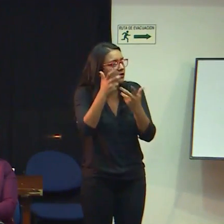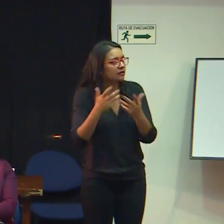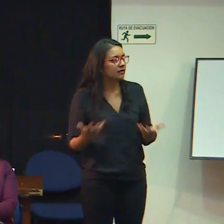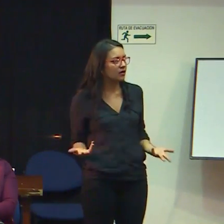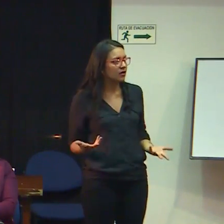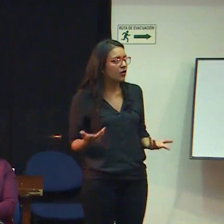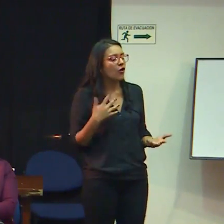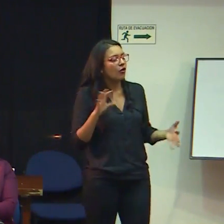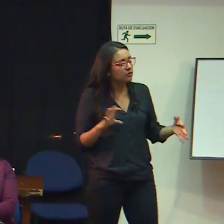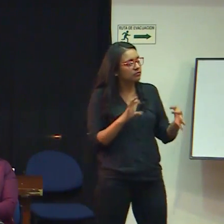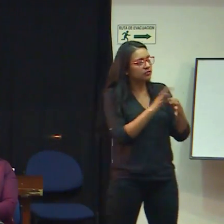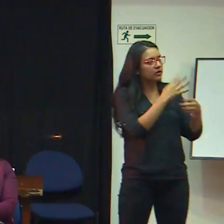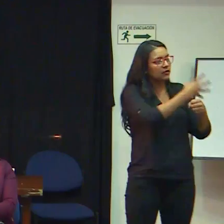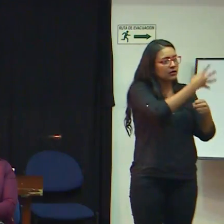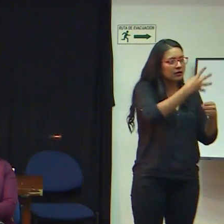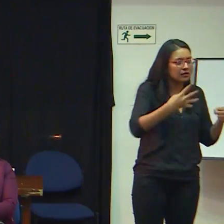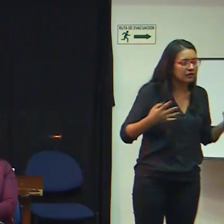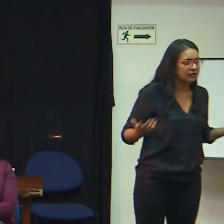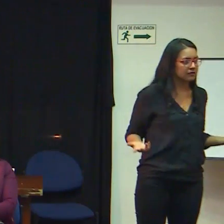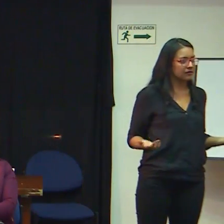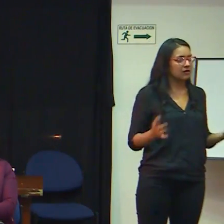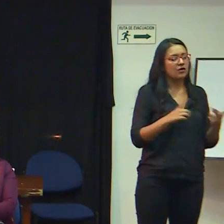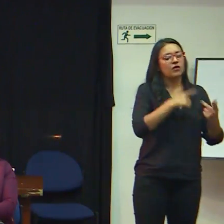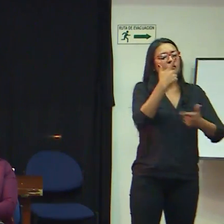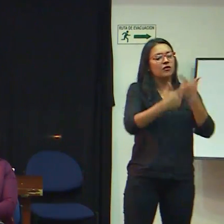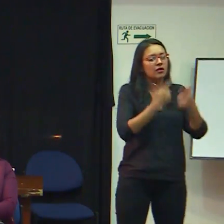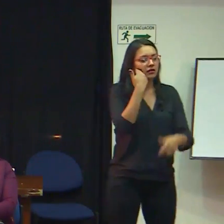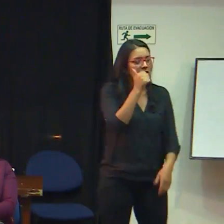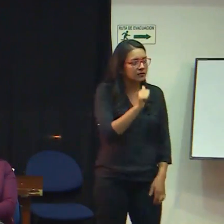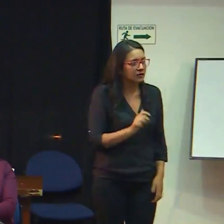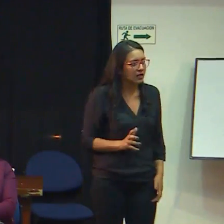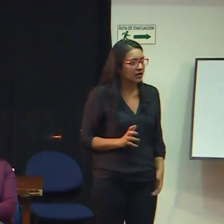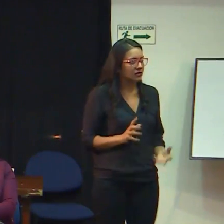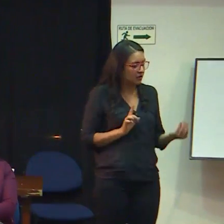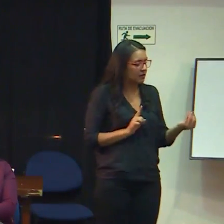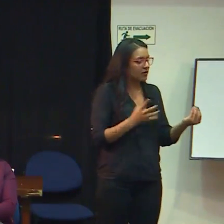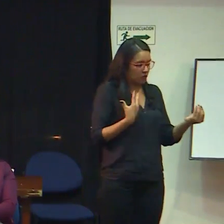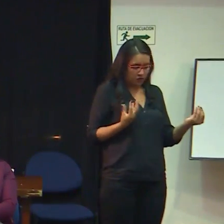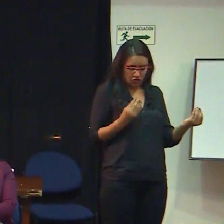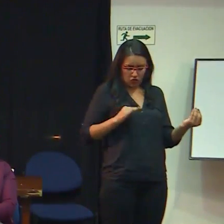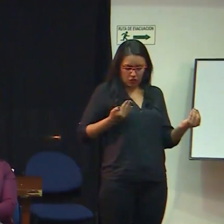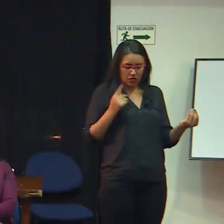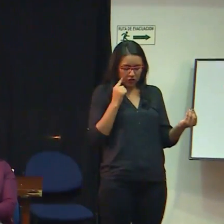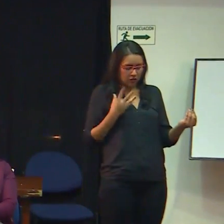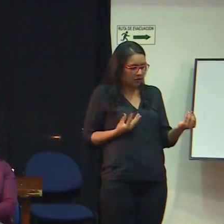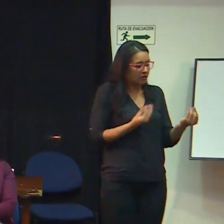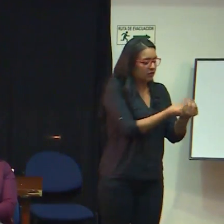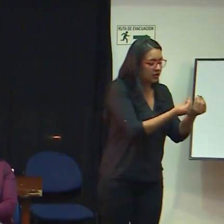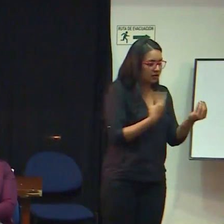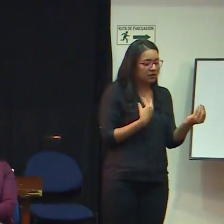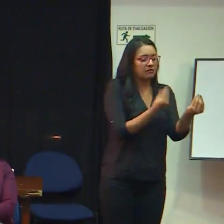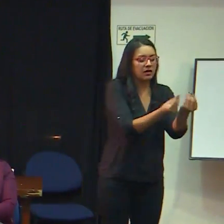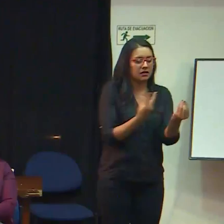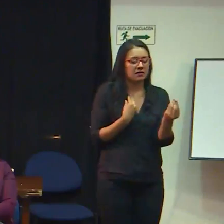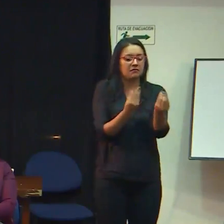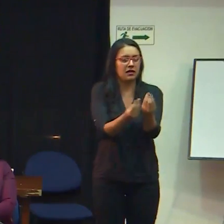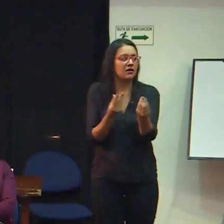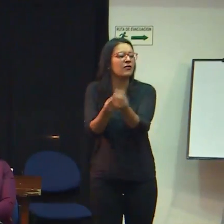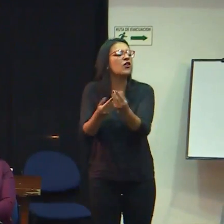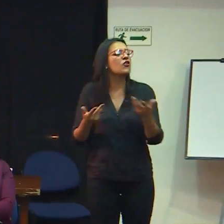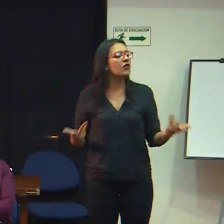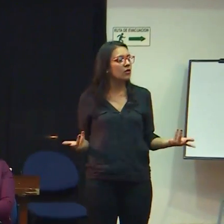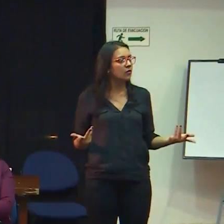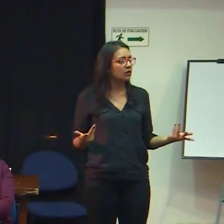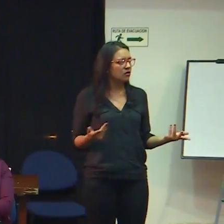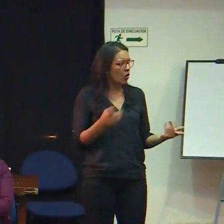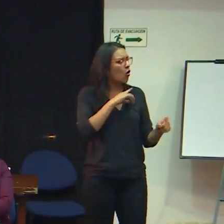comunidad LGTBI, se vinculan con la lucha de las mujeres? ¿De qué manera? ¿O es un ejercicio tan fragmentado que al final pues lo que